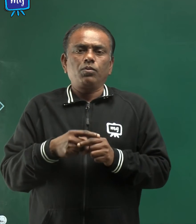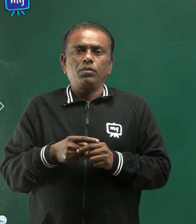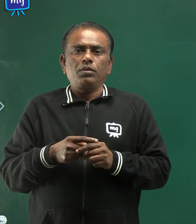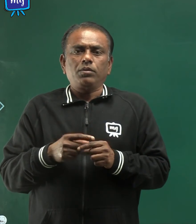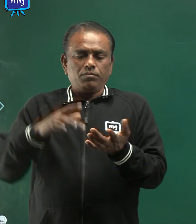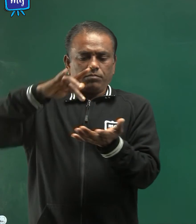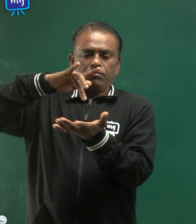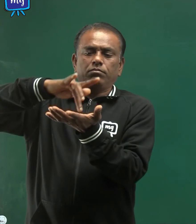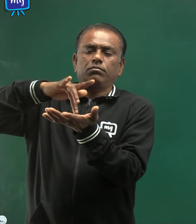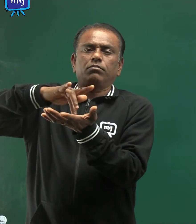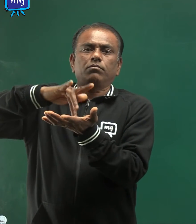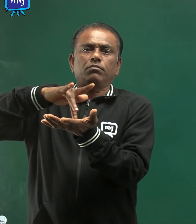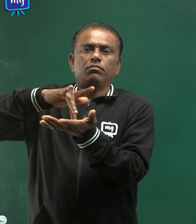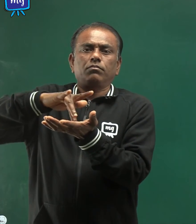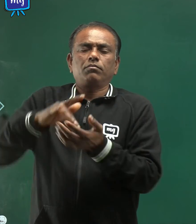केंद्र मानकर